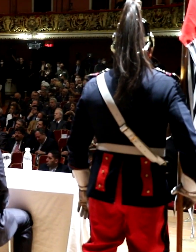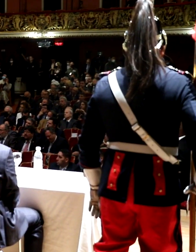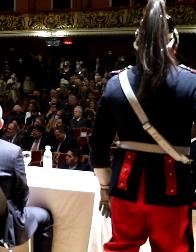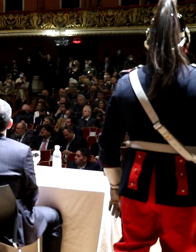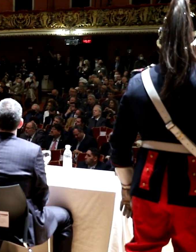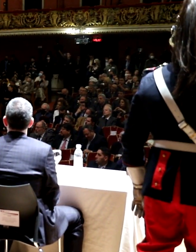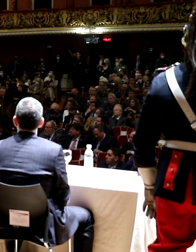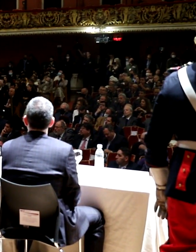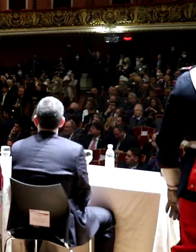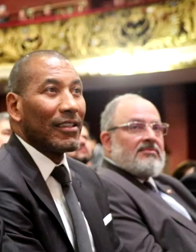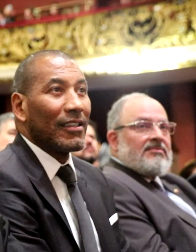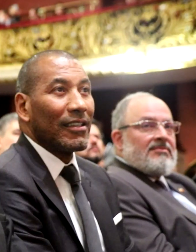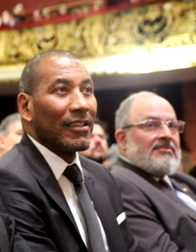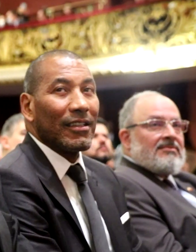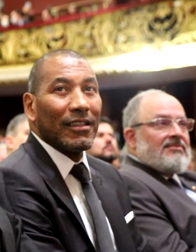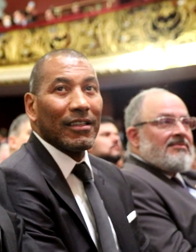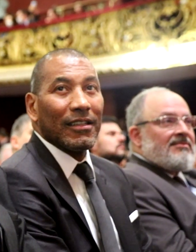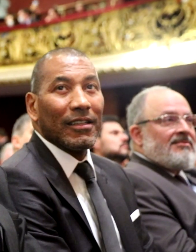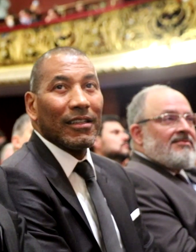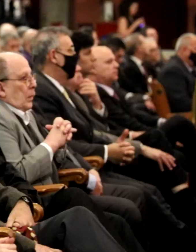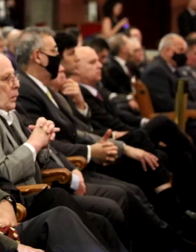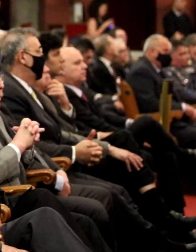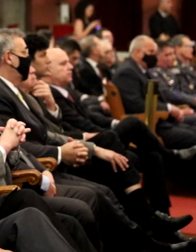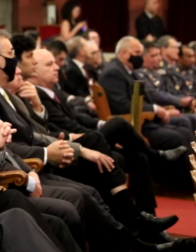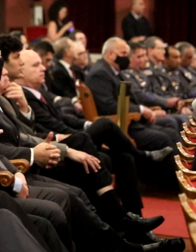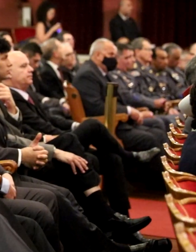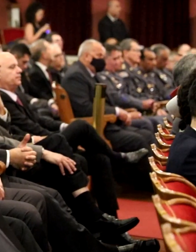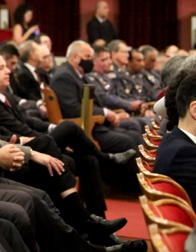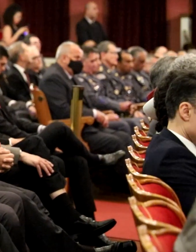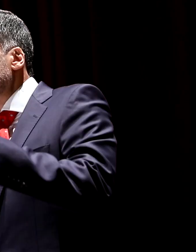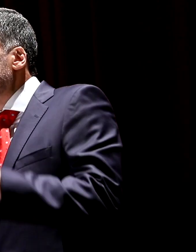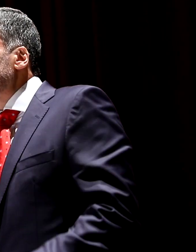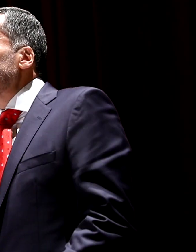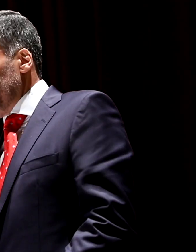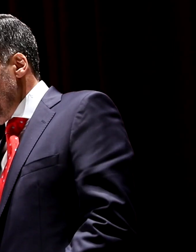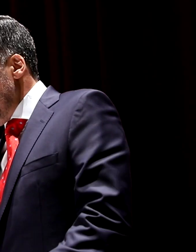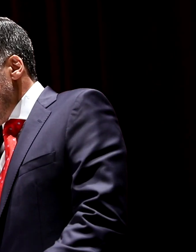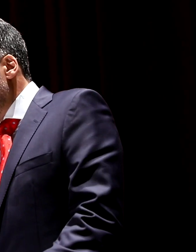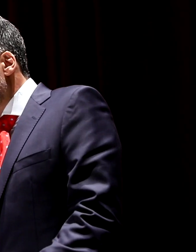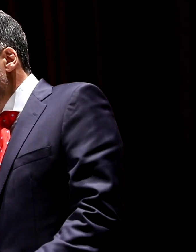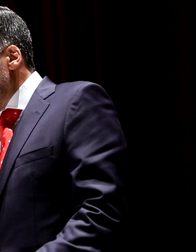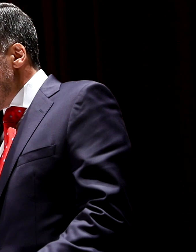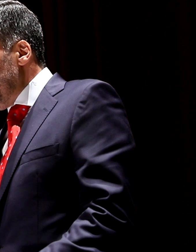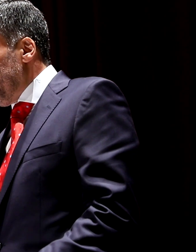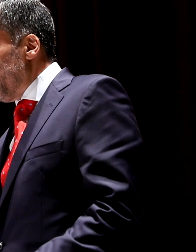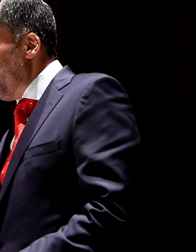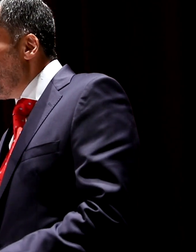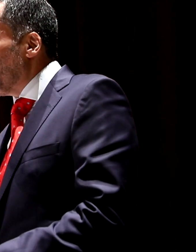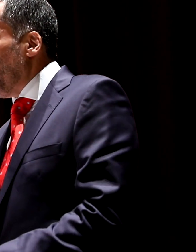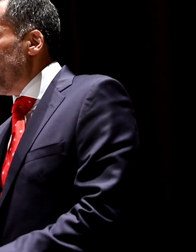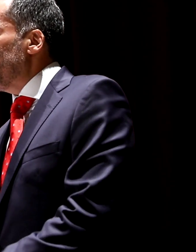estratégico e resolutivo, pois, como se vê, não há mais tempo a perder. Assumiremos, sim, o papel de